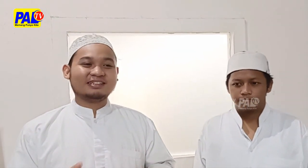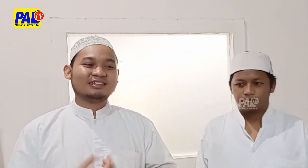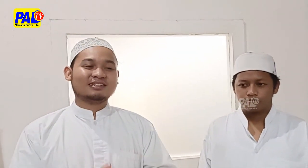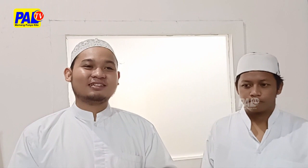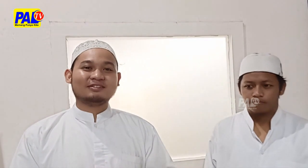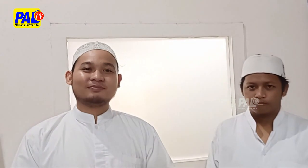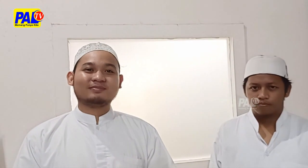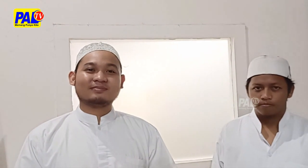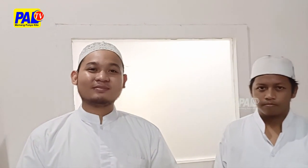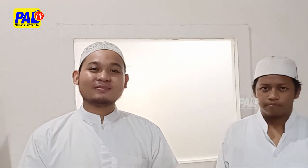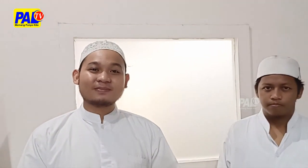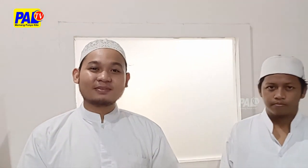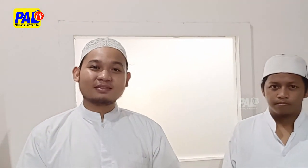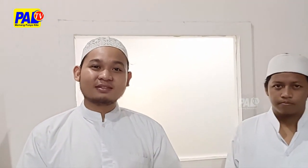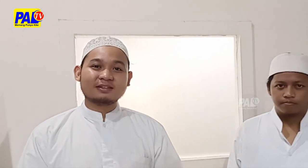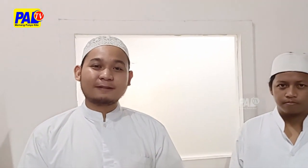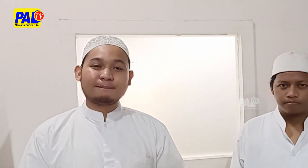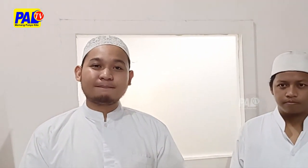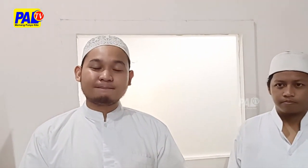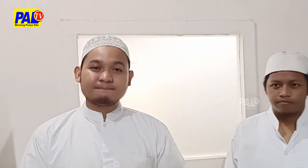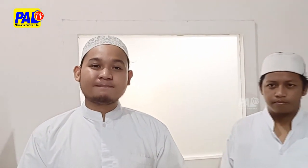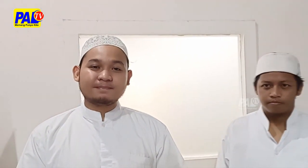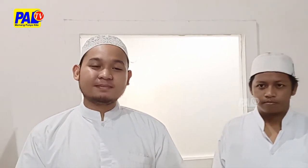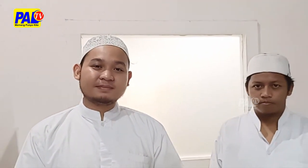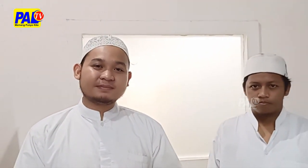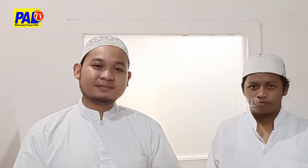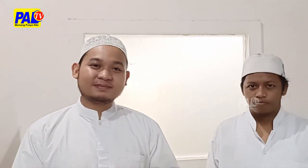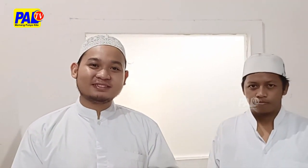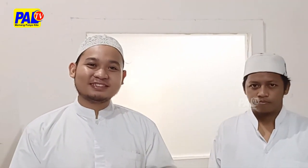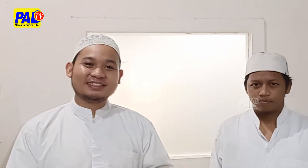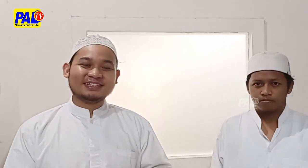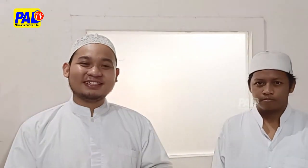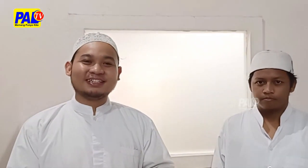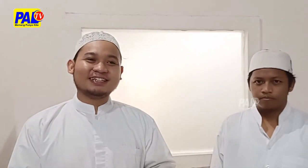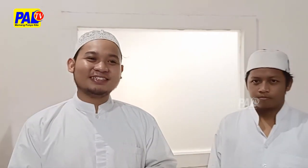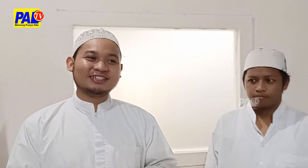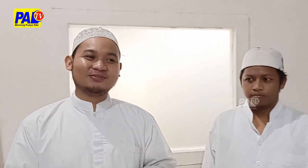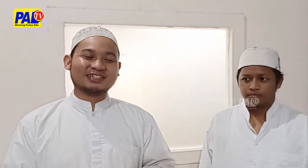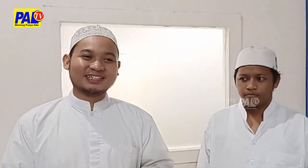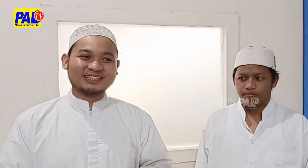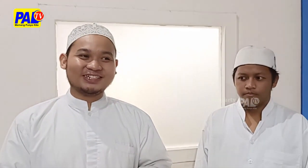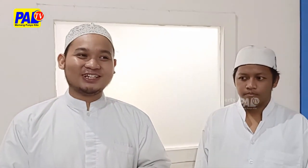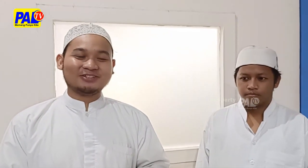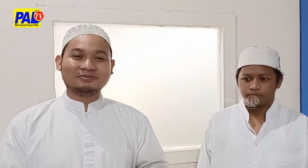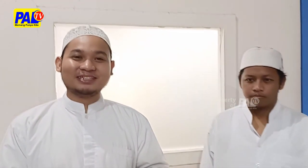Ini gimana bisa, kita kan tidak bisa bahasa icaran. Ini pacak ngajarinnya cak mana, Ustaz? Nah, di sini mungkin Allah